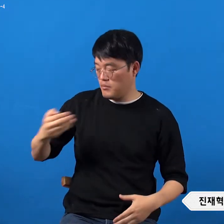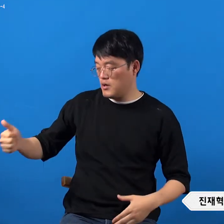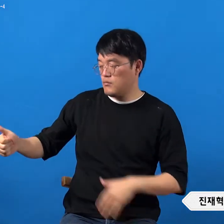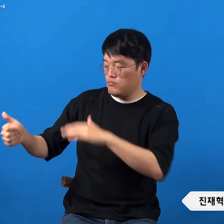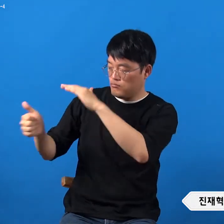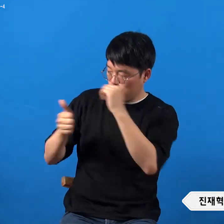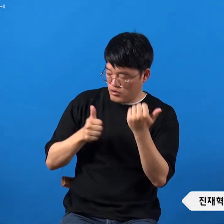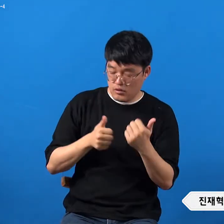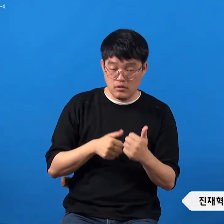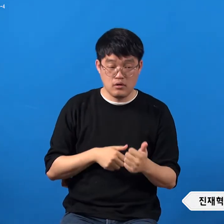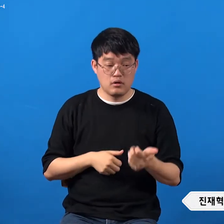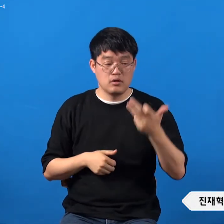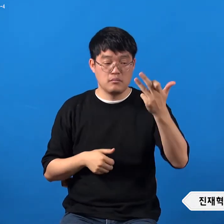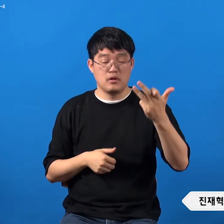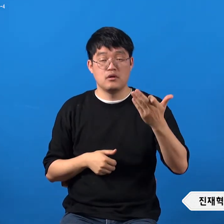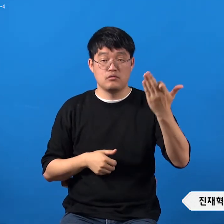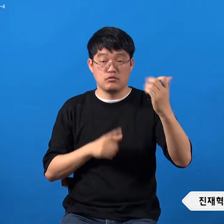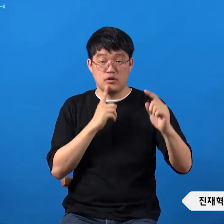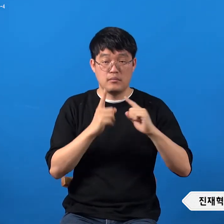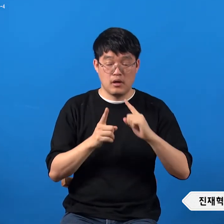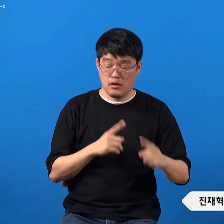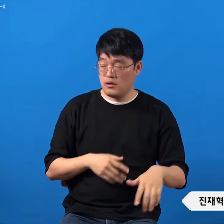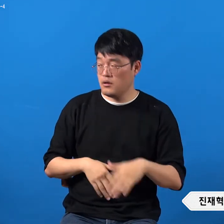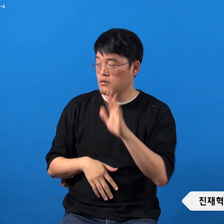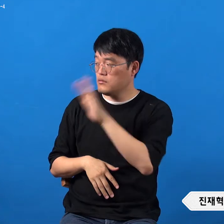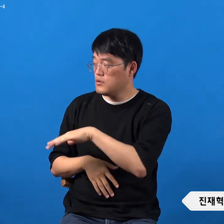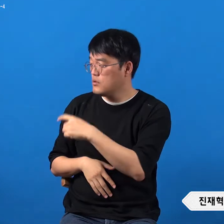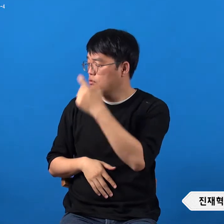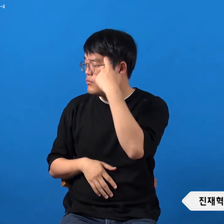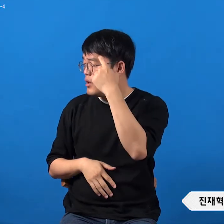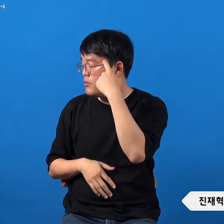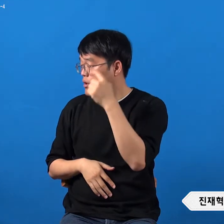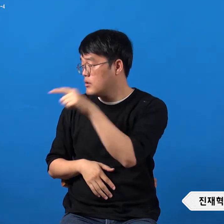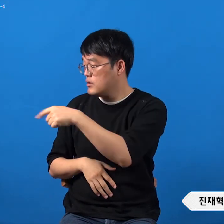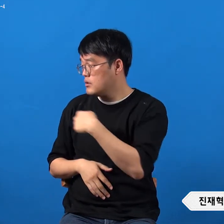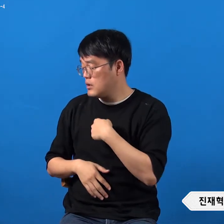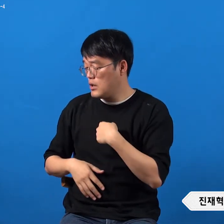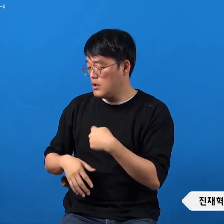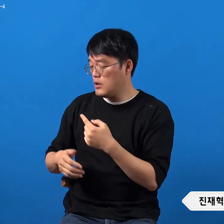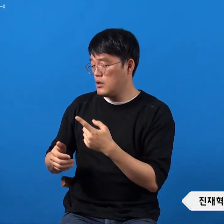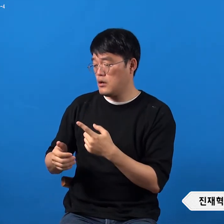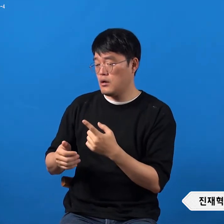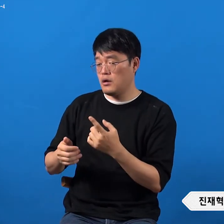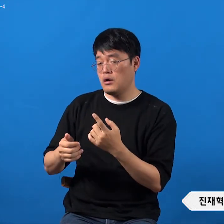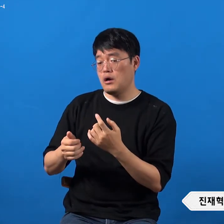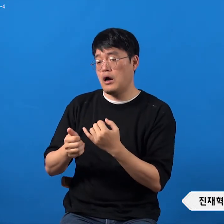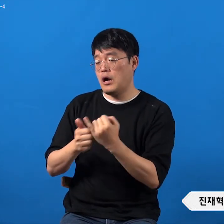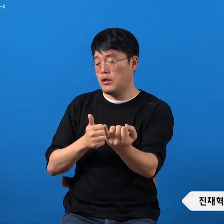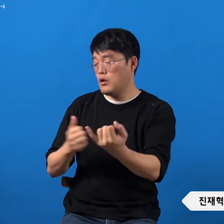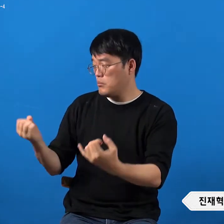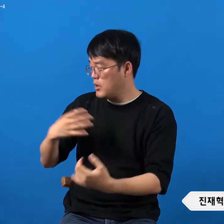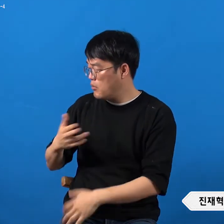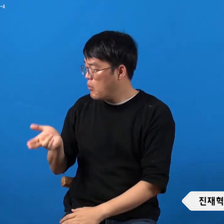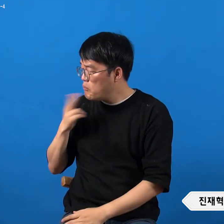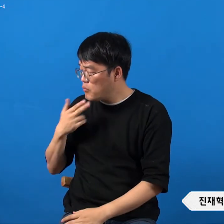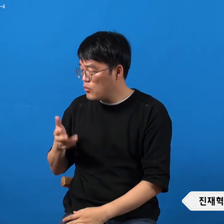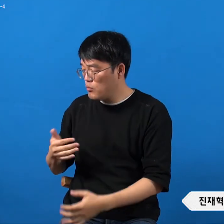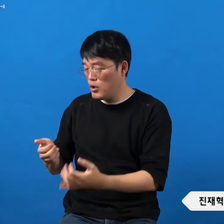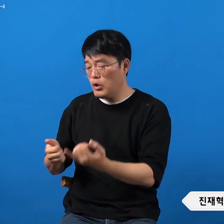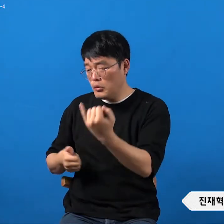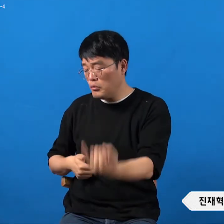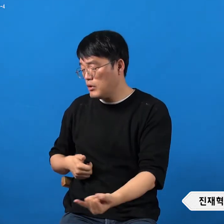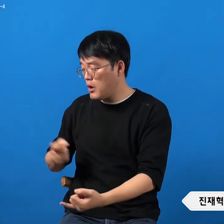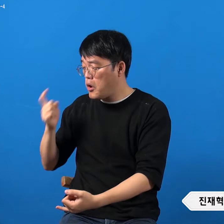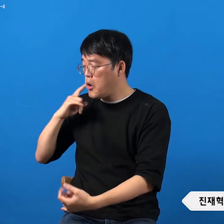19절 아브라함을 향해 계속해서 이렇게 이야기합니다. 내가 어찌하여 그를 내 아내라고 내게 말하지 아니했는가? 내가